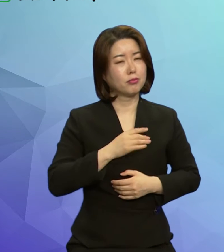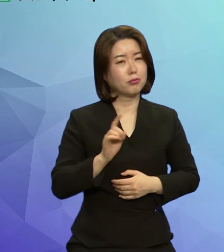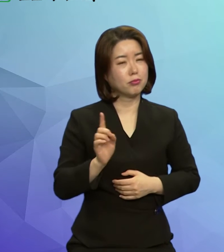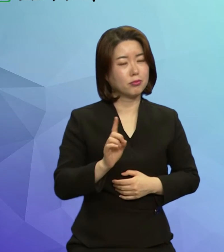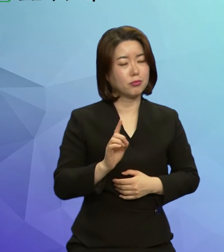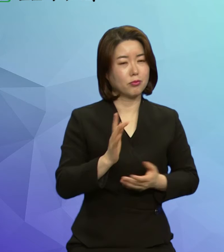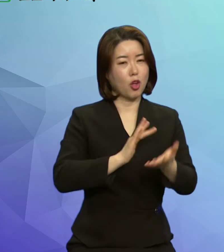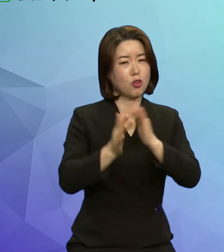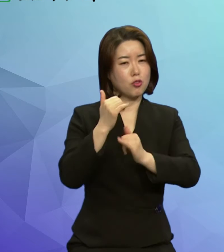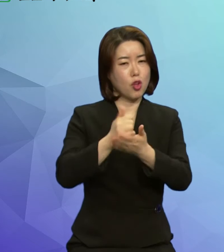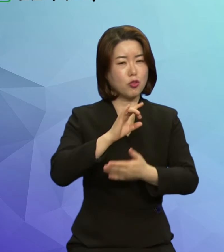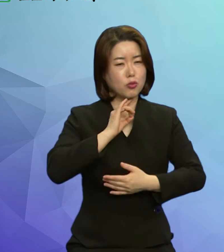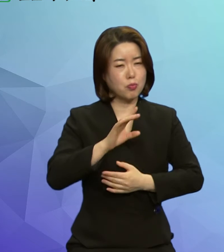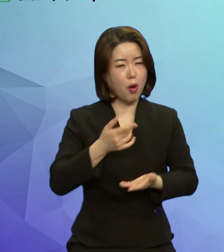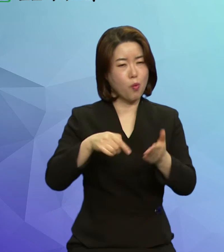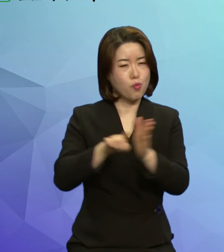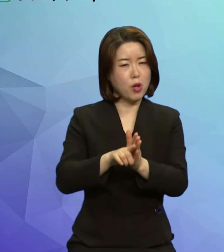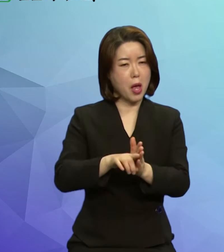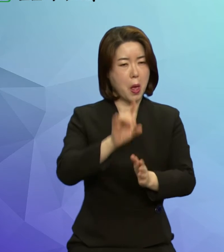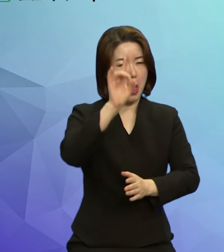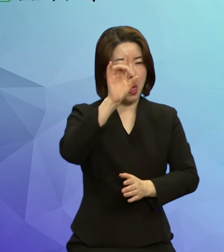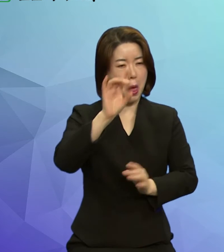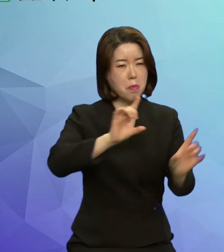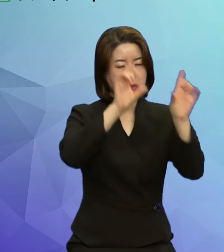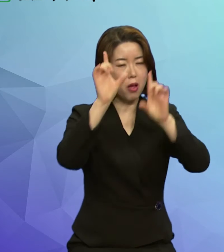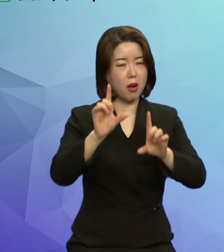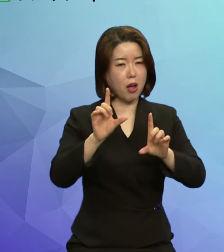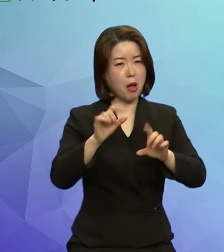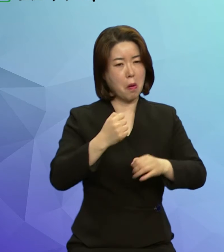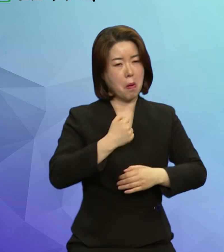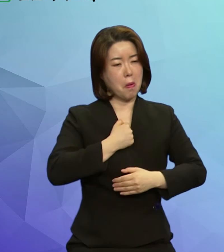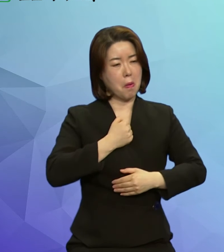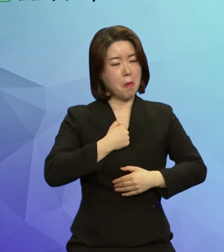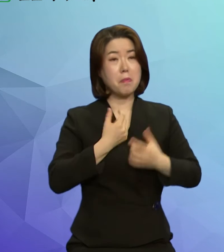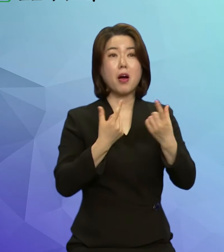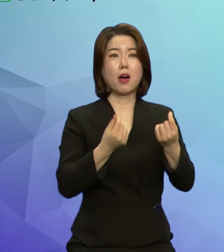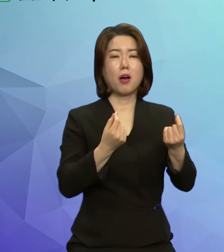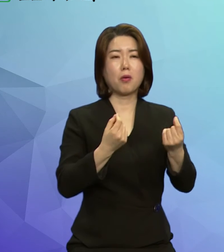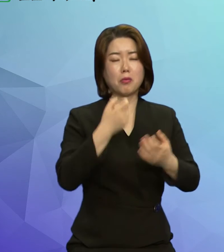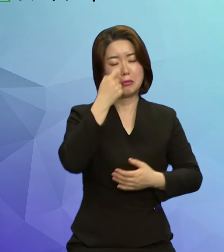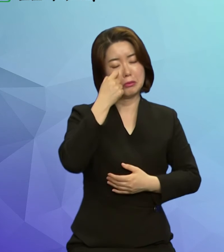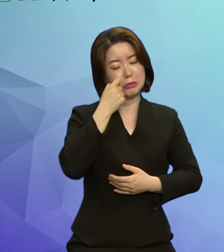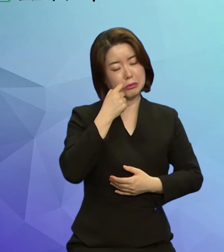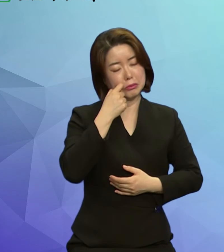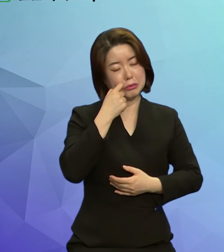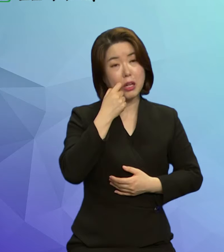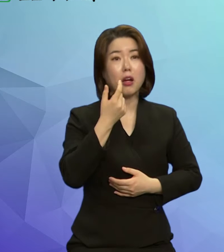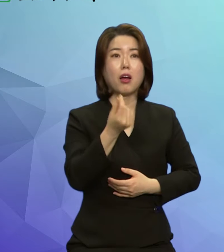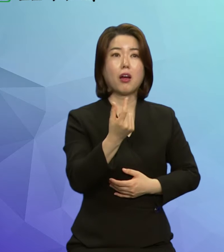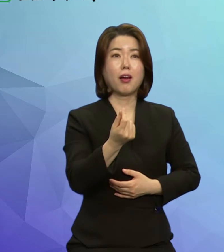세상에 예수님만을 위해서 살아야 되다니 너무 답답하고 슬프다는 거예요.